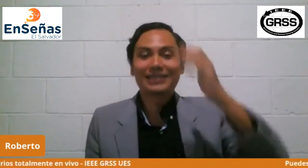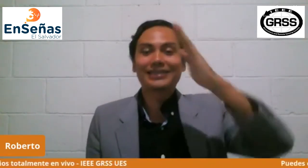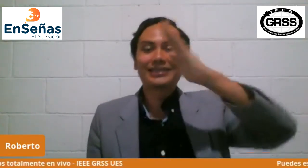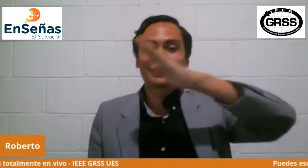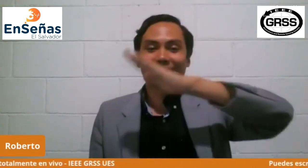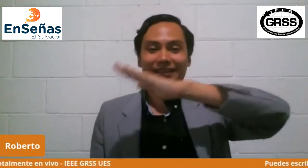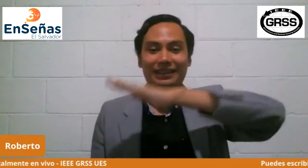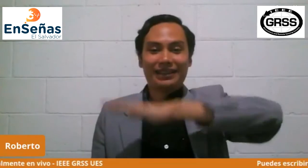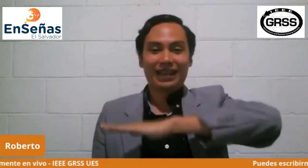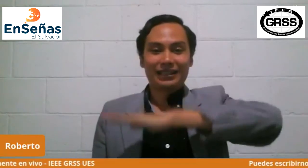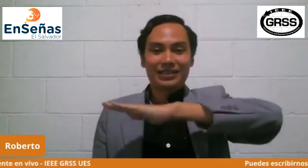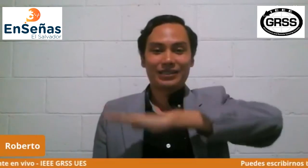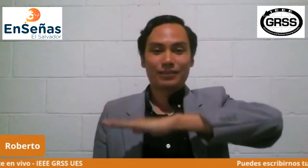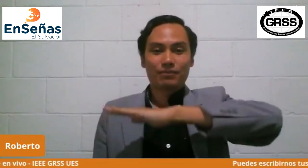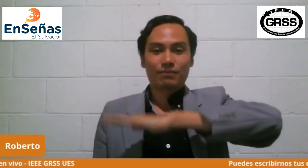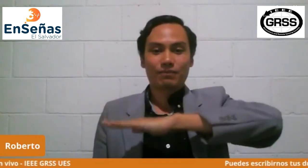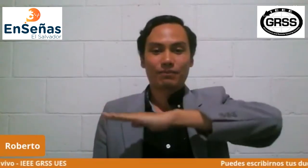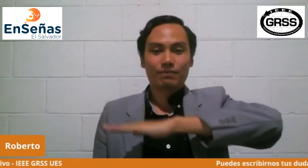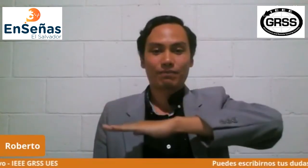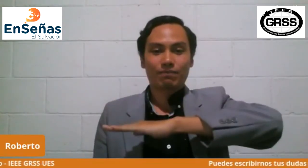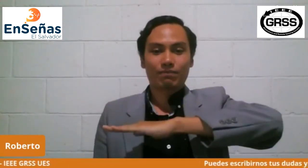buenas tardes.